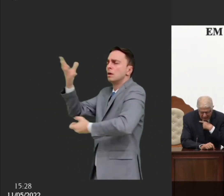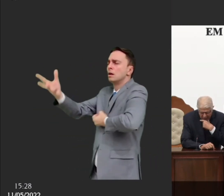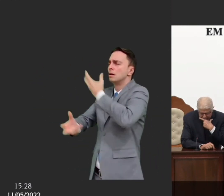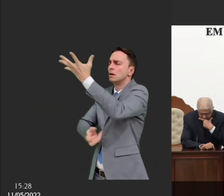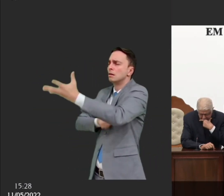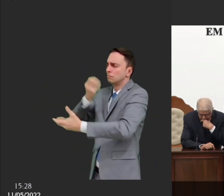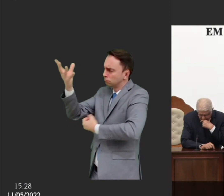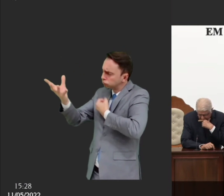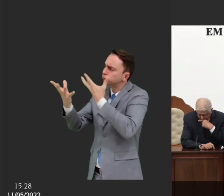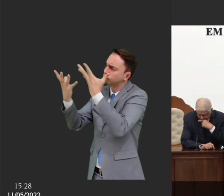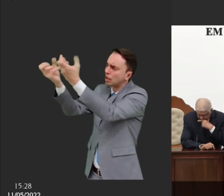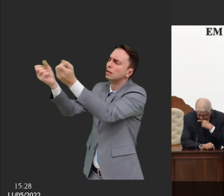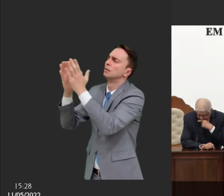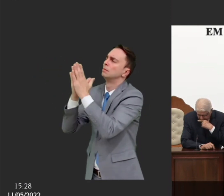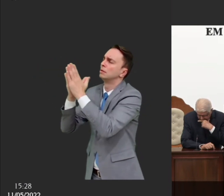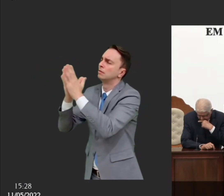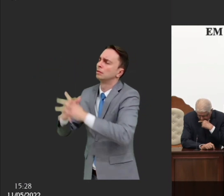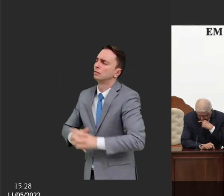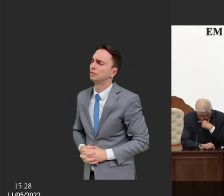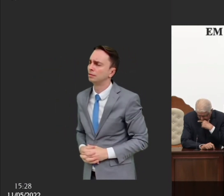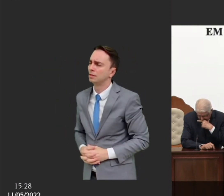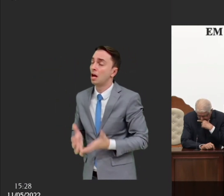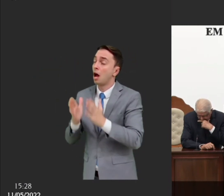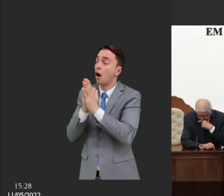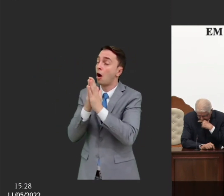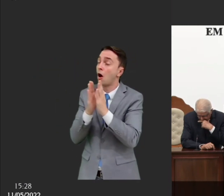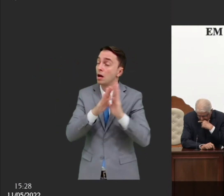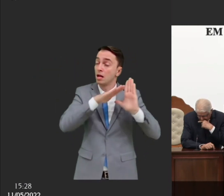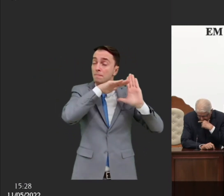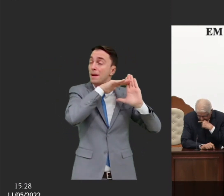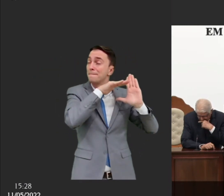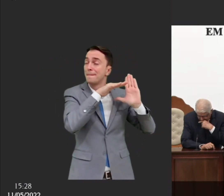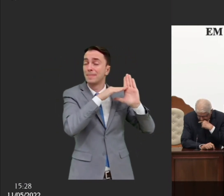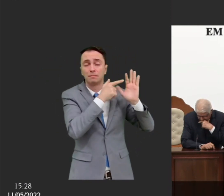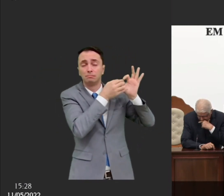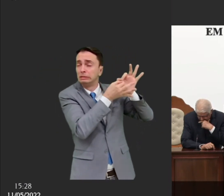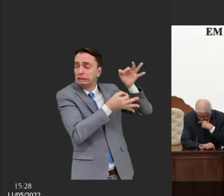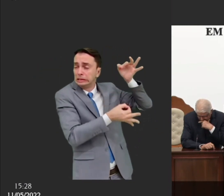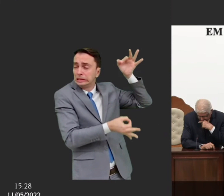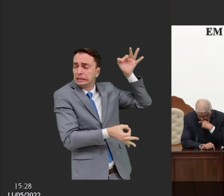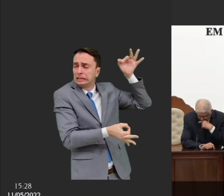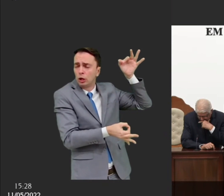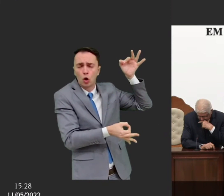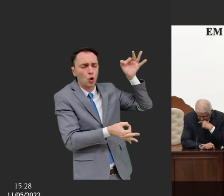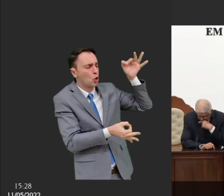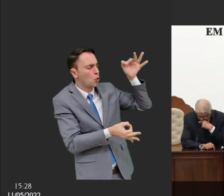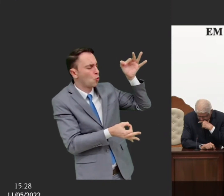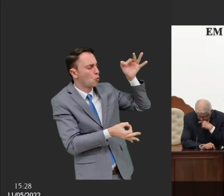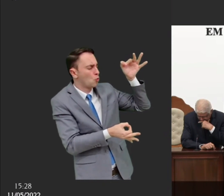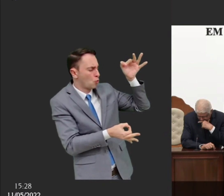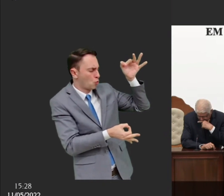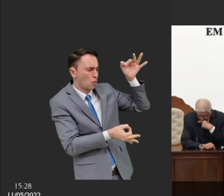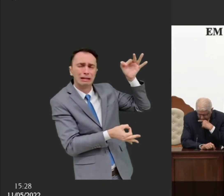Apresentamos nas tuas mãos esses pedidos de oração. Quantos, ó Senhor, todos estão esperando